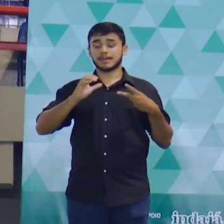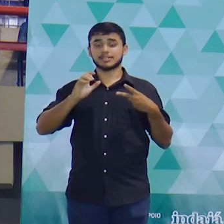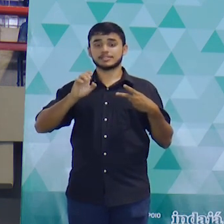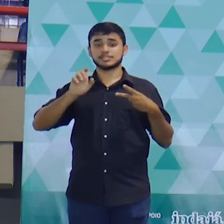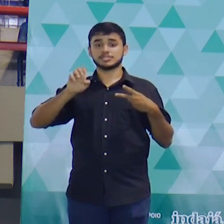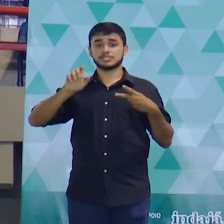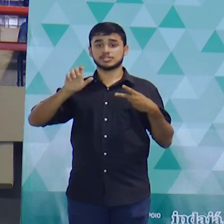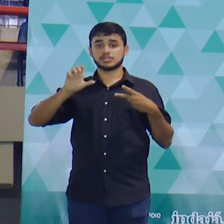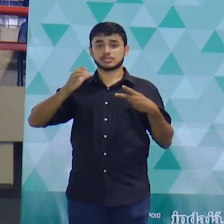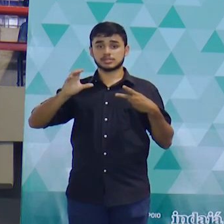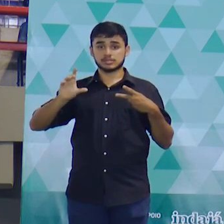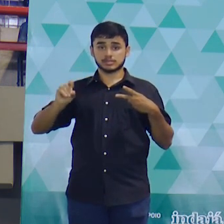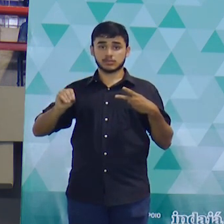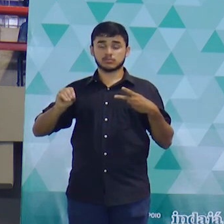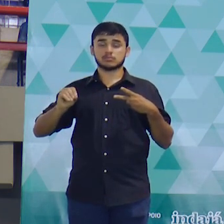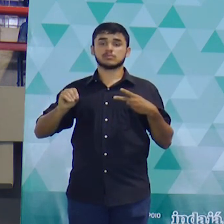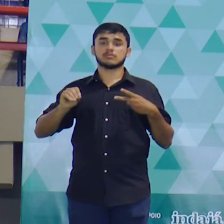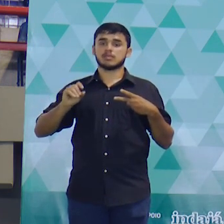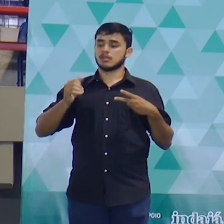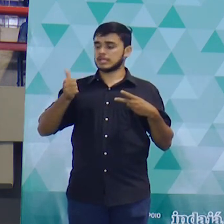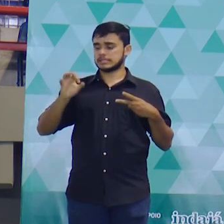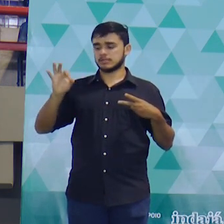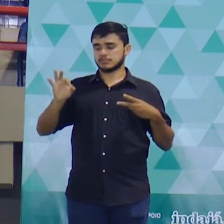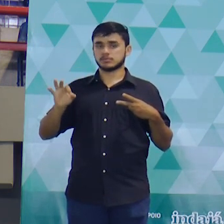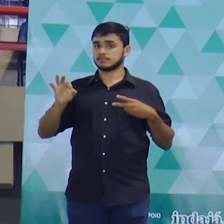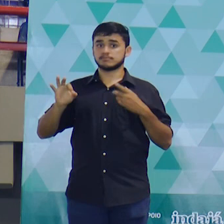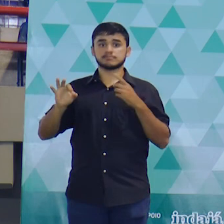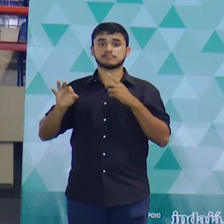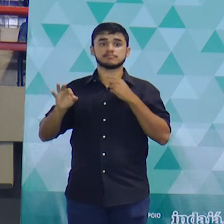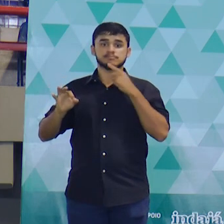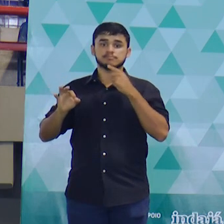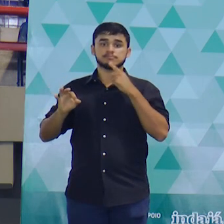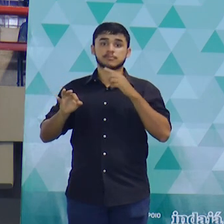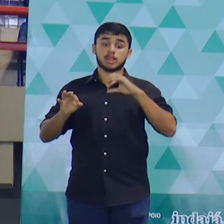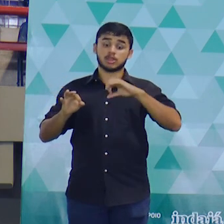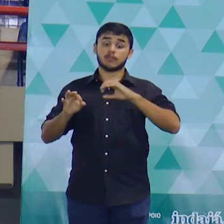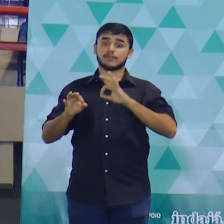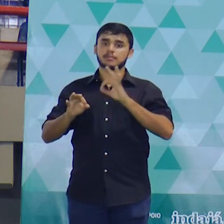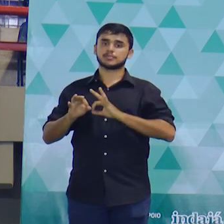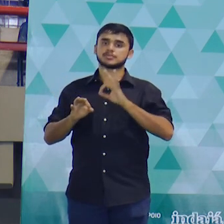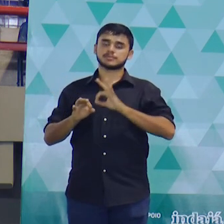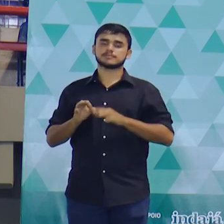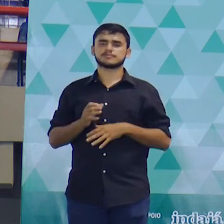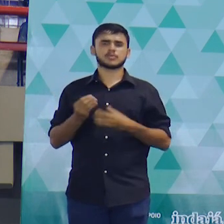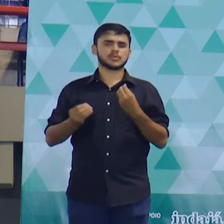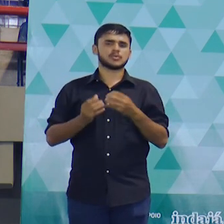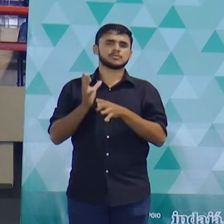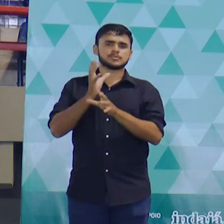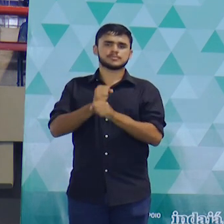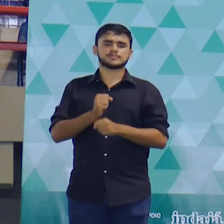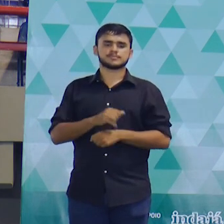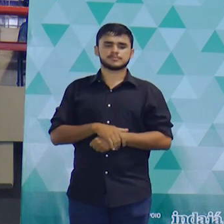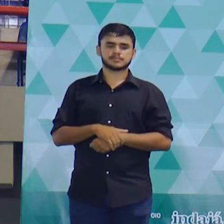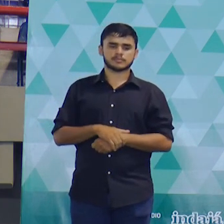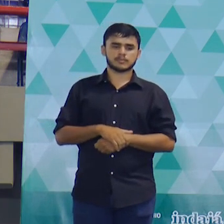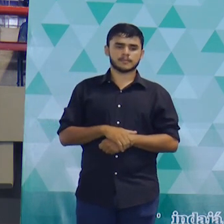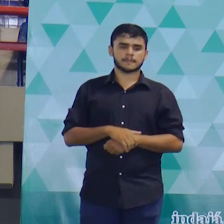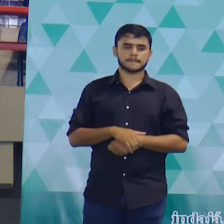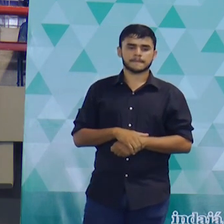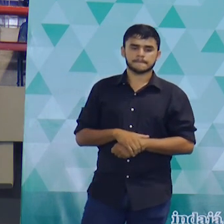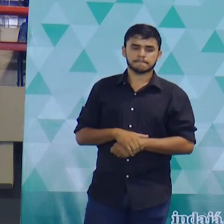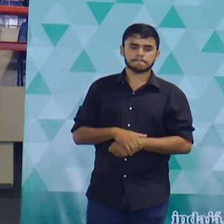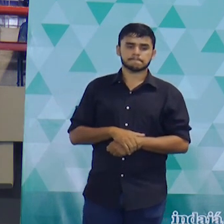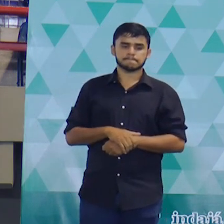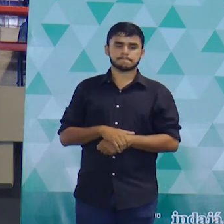90%. Nós já sabemos como resolver essas 2 situações. A primeira, quando eu